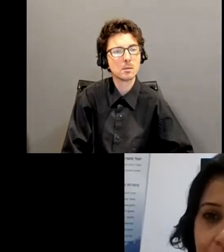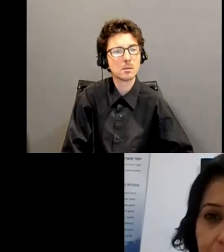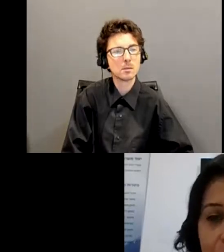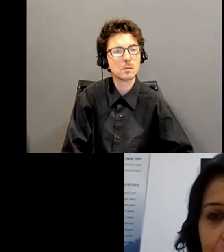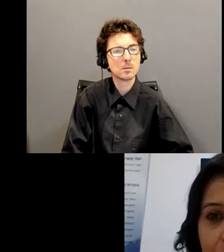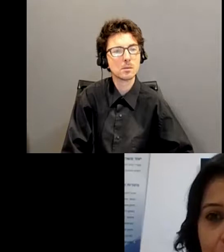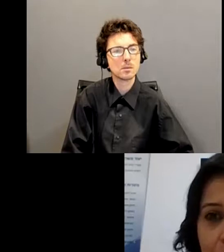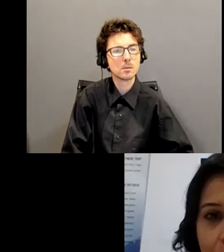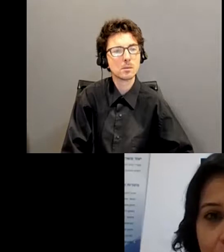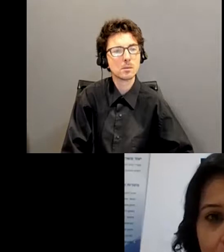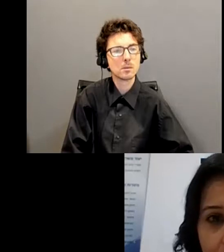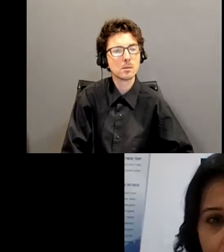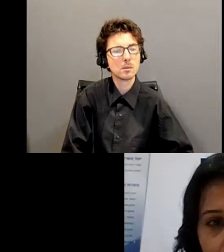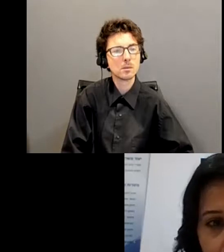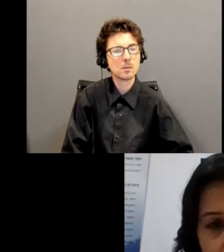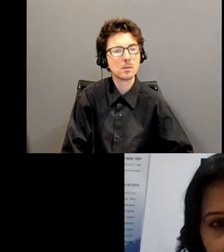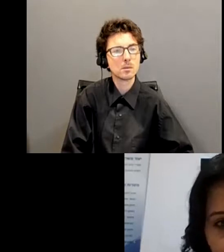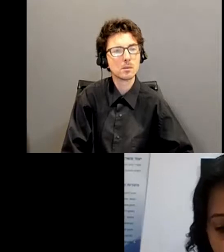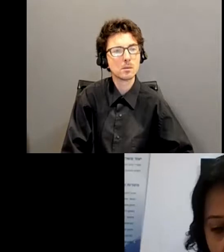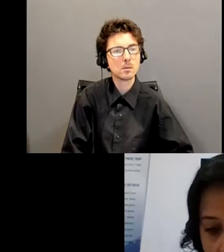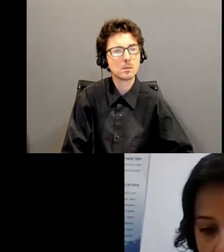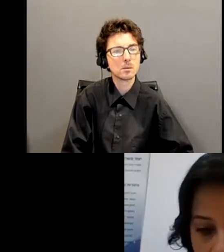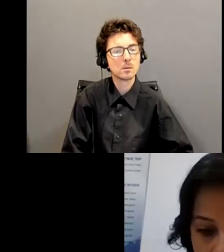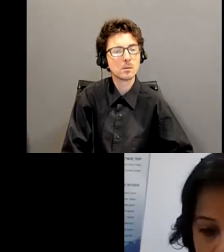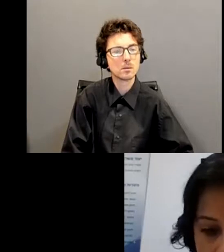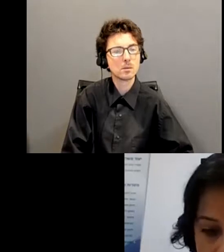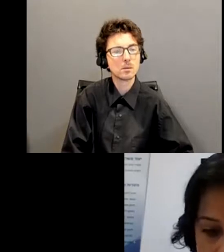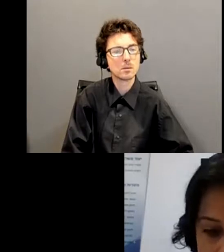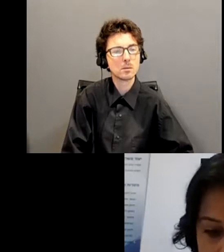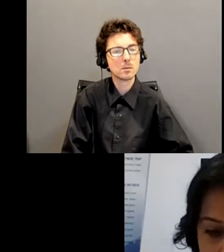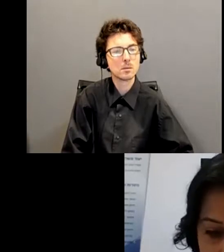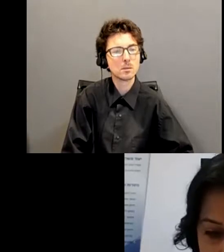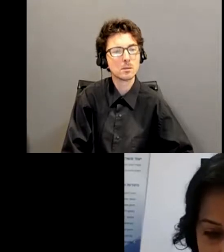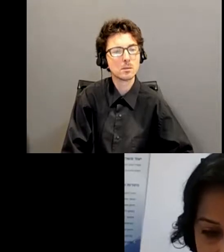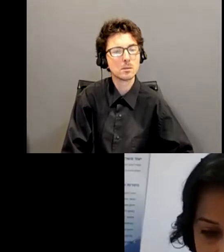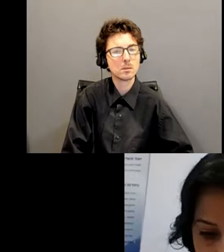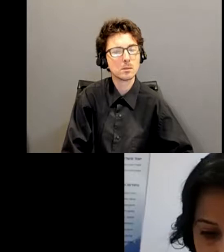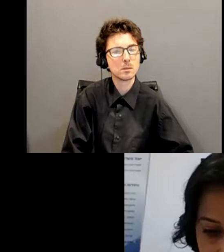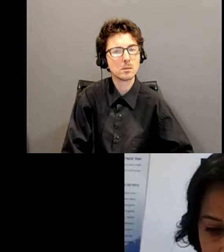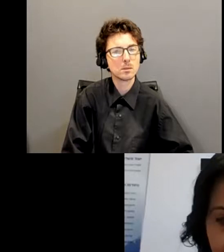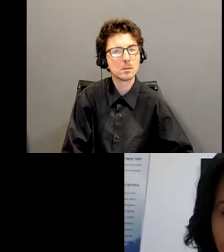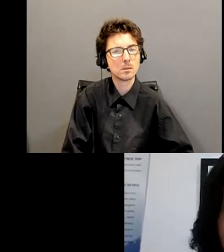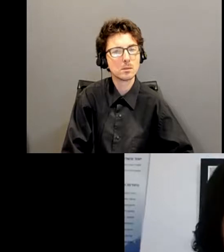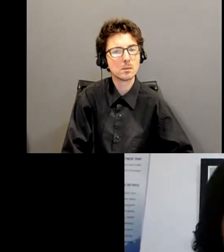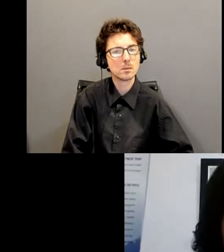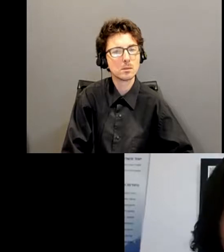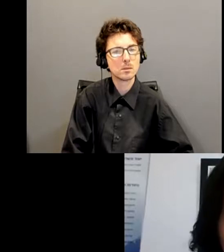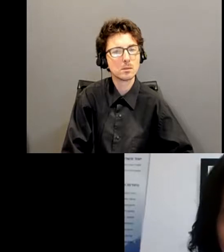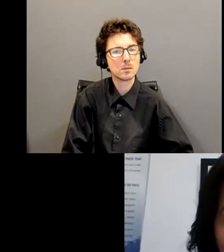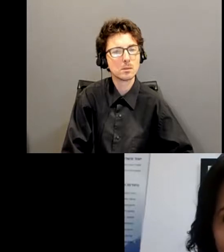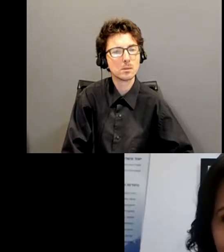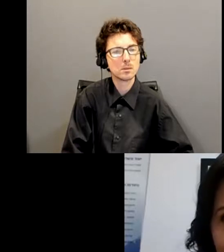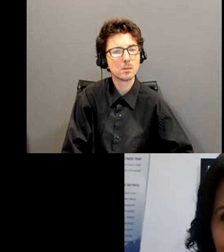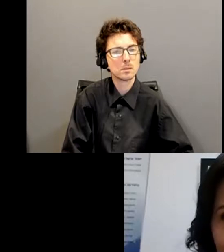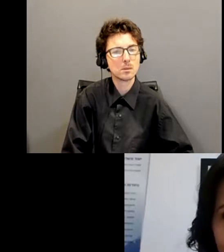الهدف من هذا الإشي حتى يبلور مستقبله بالصورة المثلى. هذا فإحنا